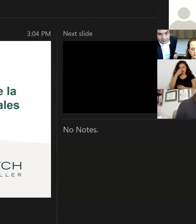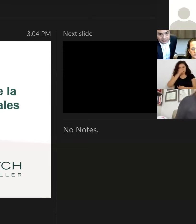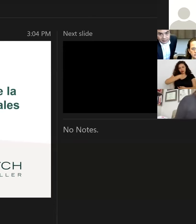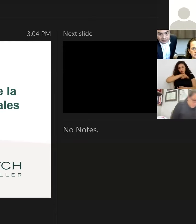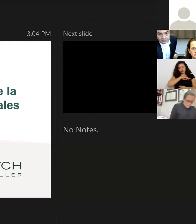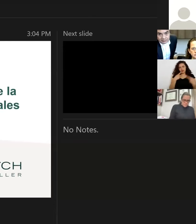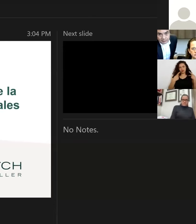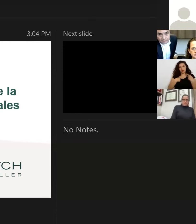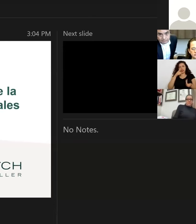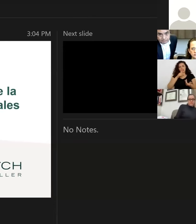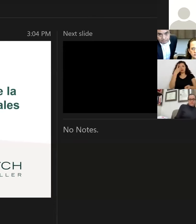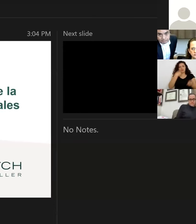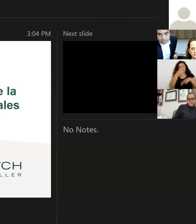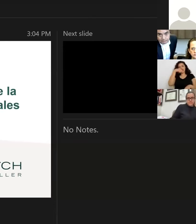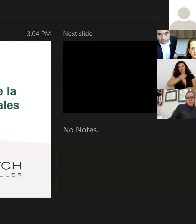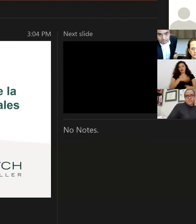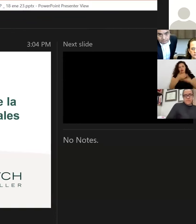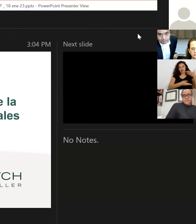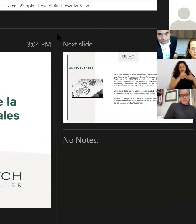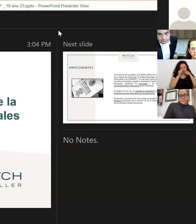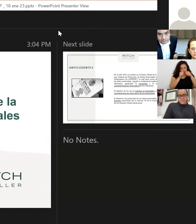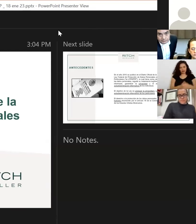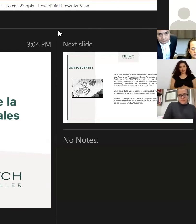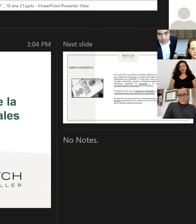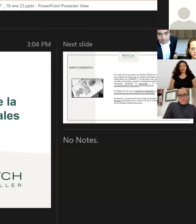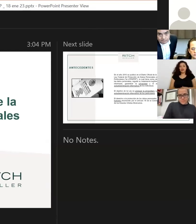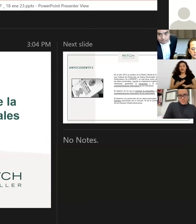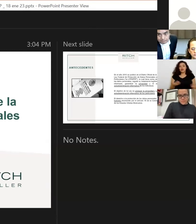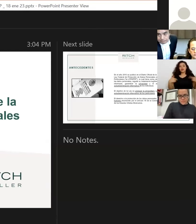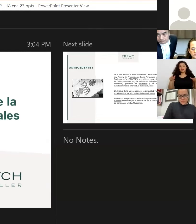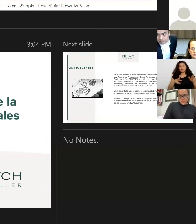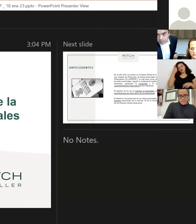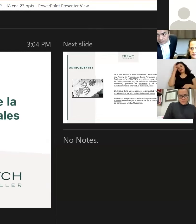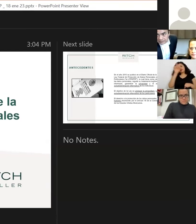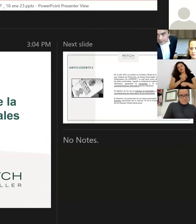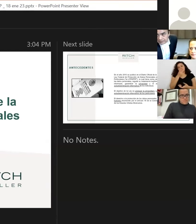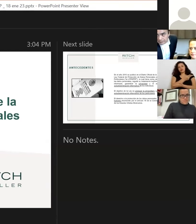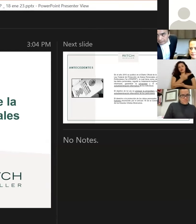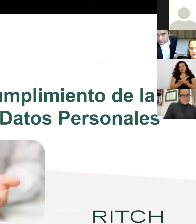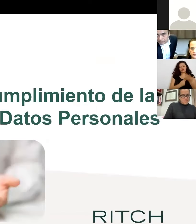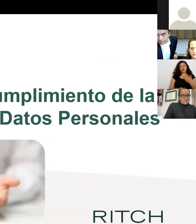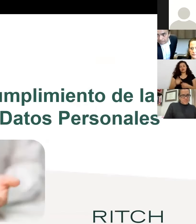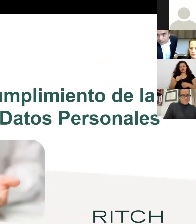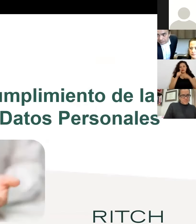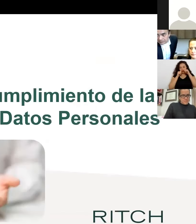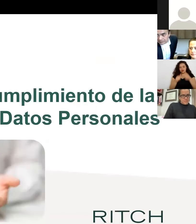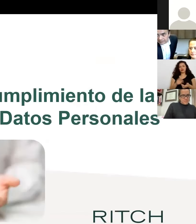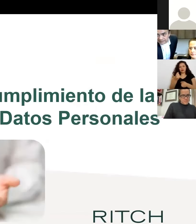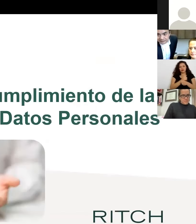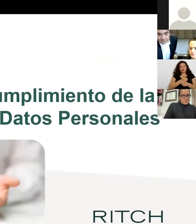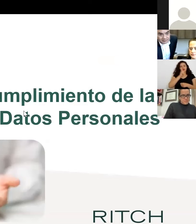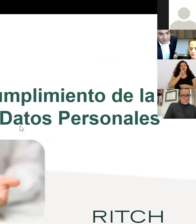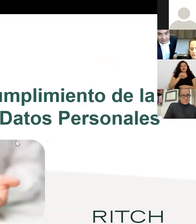personas usuarias de los servicios. Y bueno, pues a nombre de nuestra directora de programas asistenciales, la licenciada